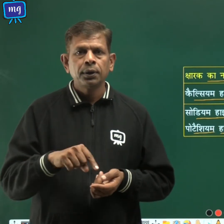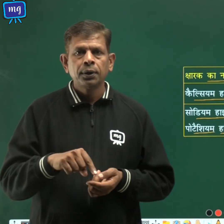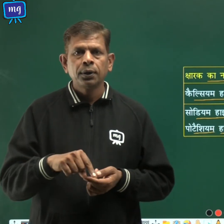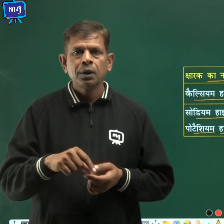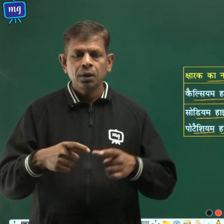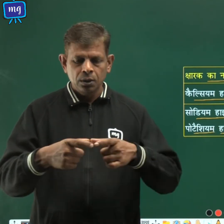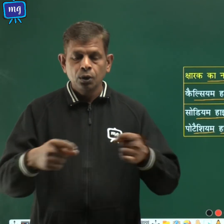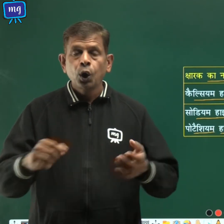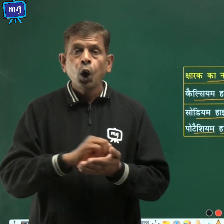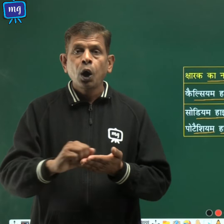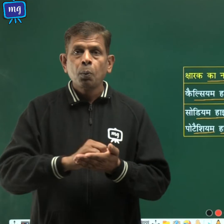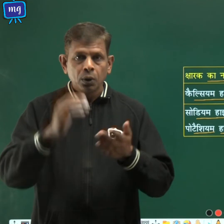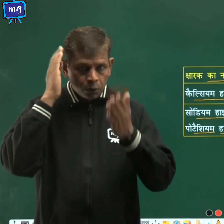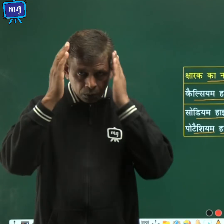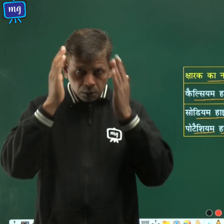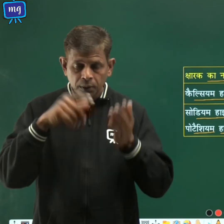पाए जा सकते हैं।